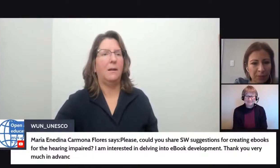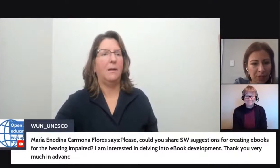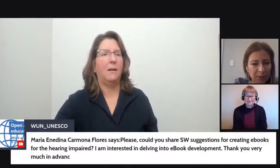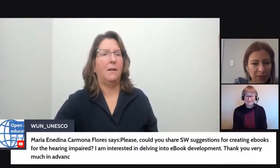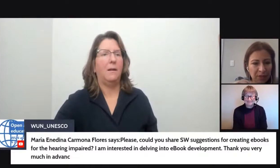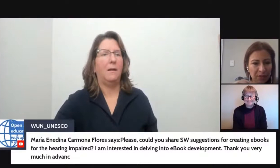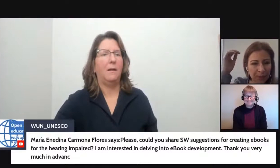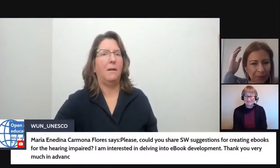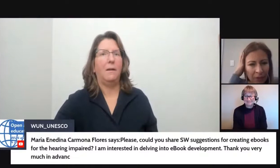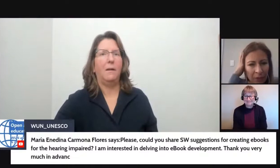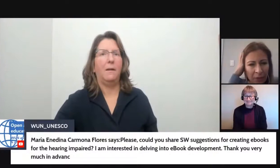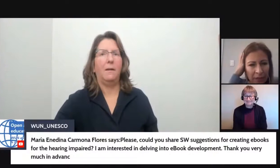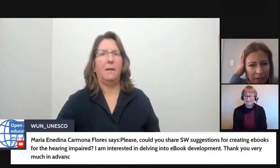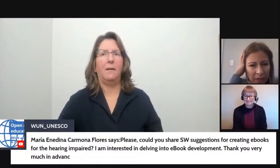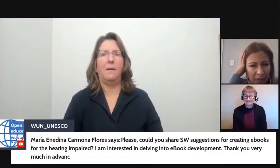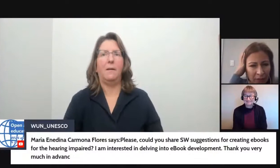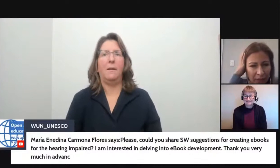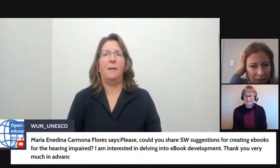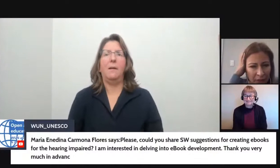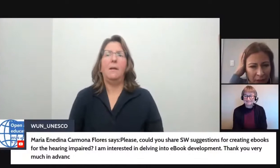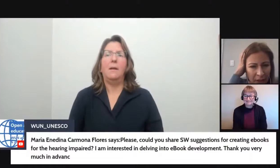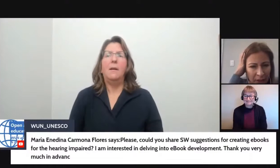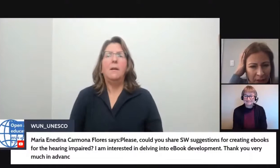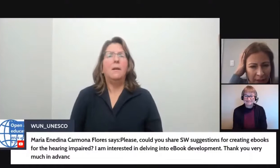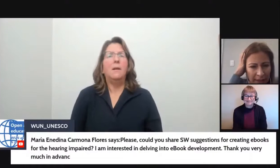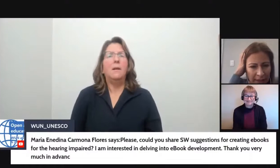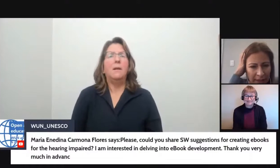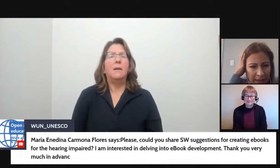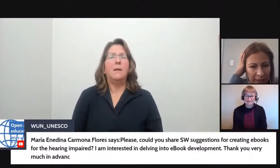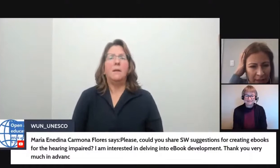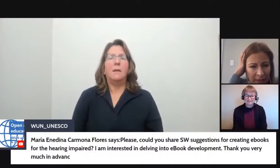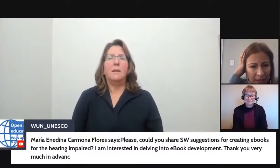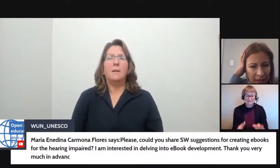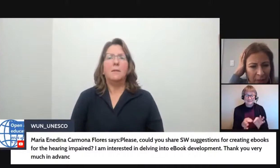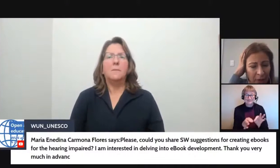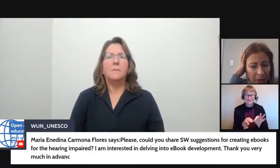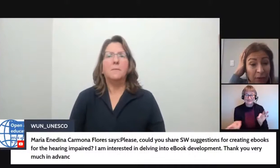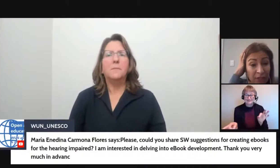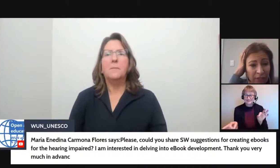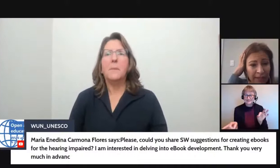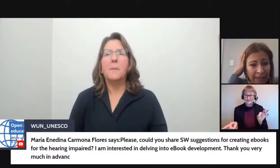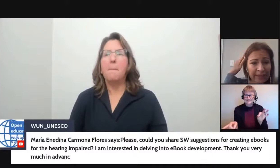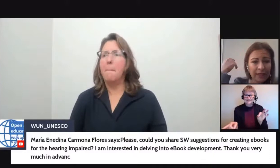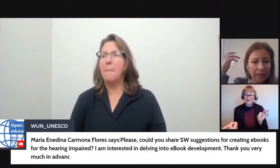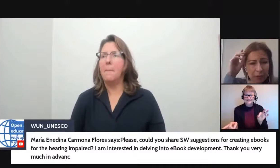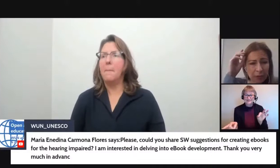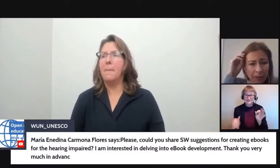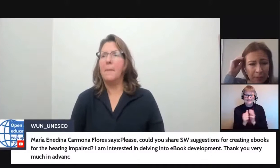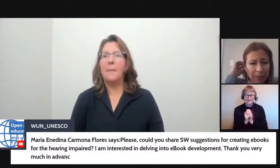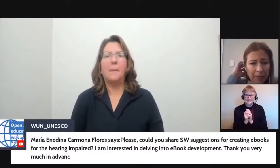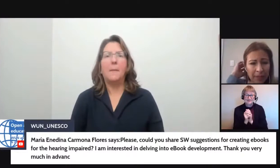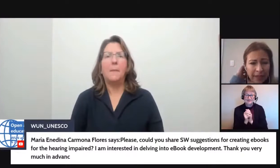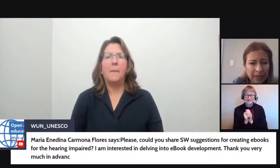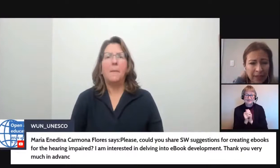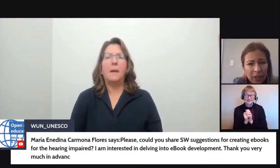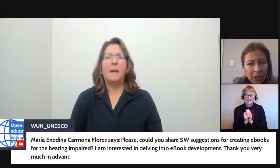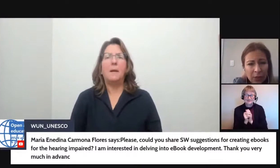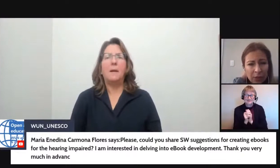Bien, la otra semana estaré hablando de eso y de un enfoque en particular a